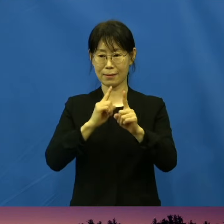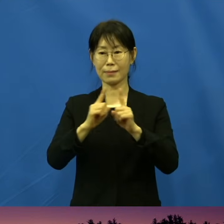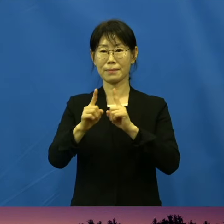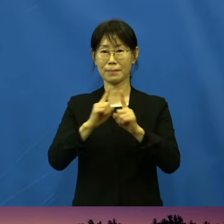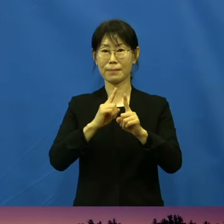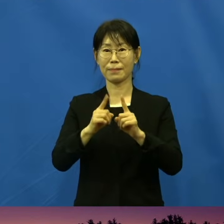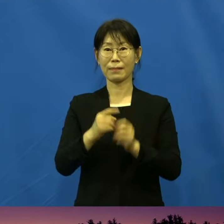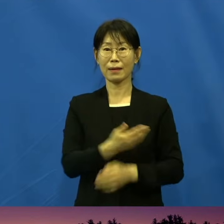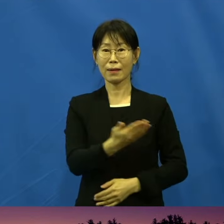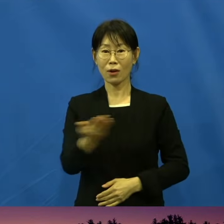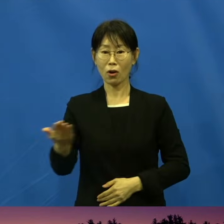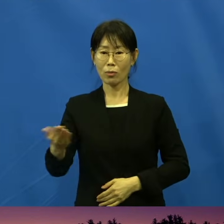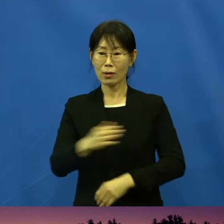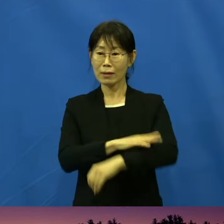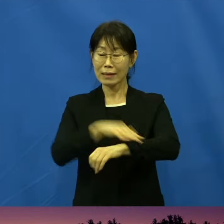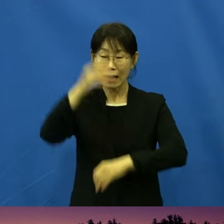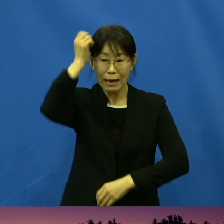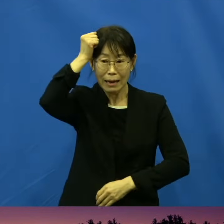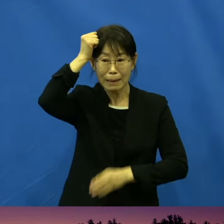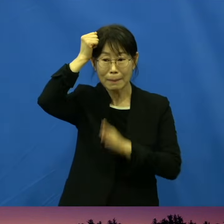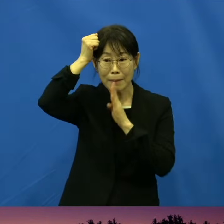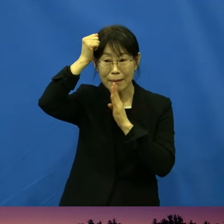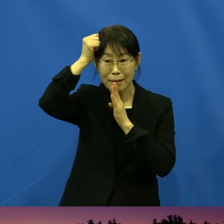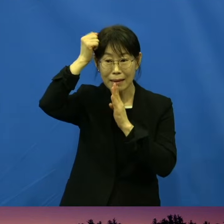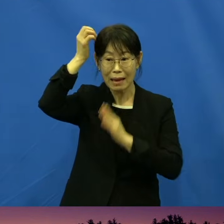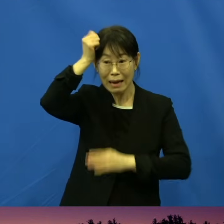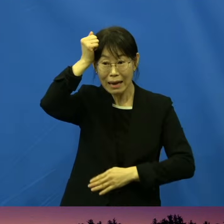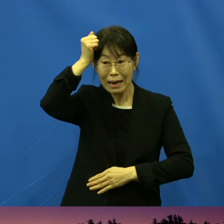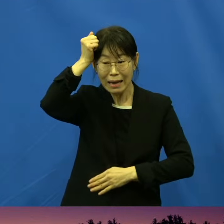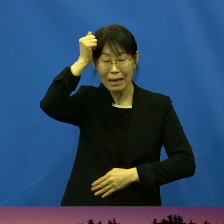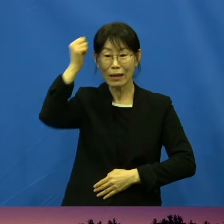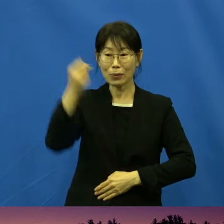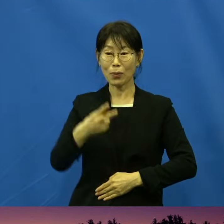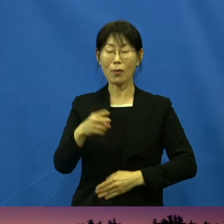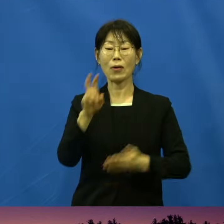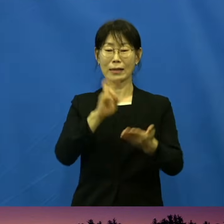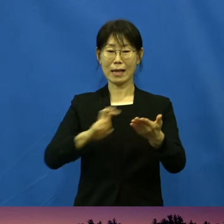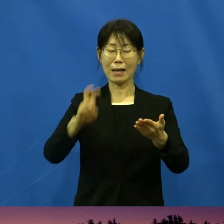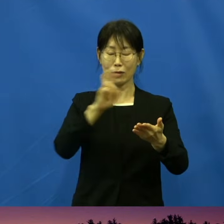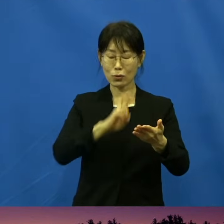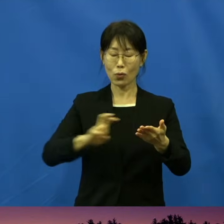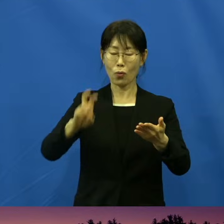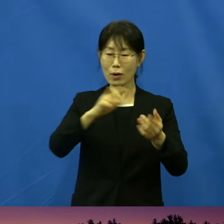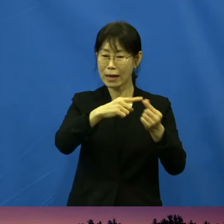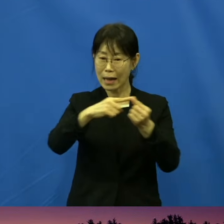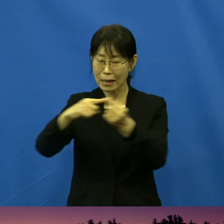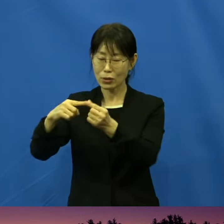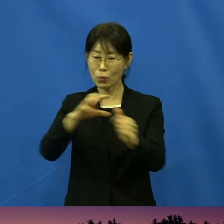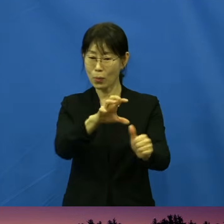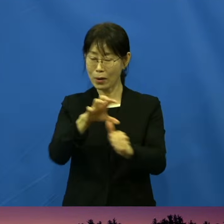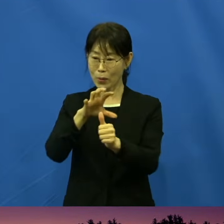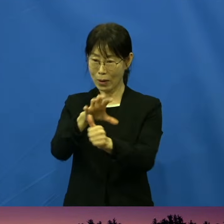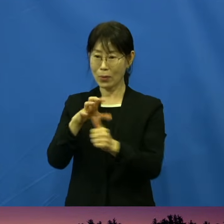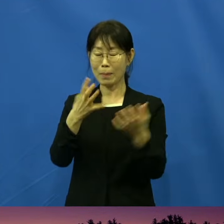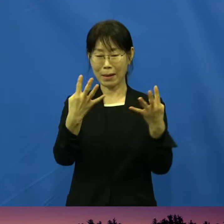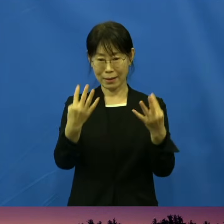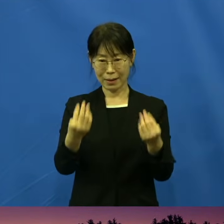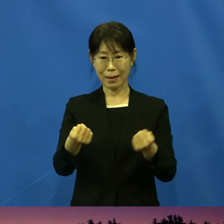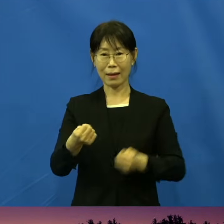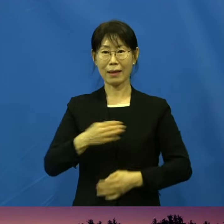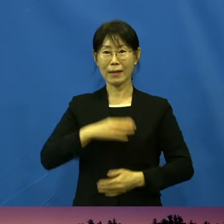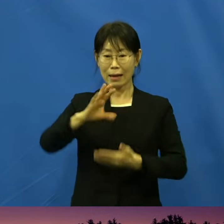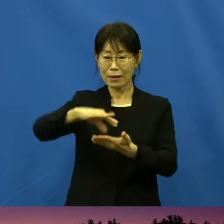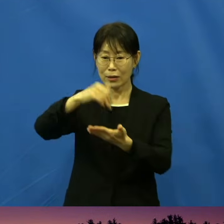말씀입니다. 그래서 여러분, 우리가 잘 외우죠, 그죠? 그리고 찬송도 부르기도 하고. 여기 보면 내가